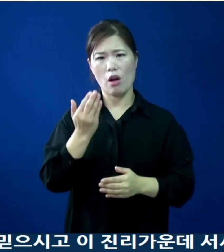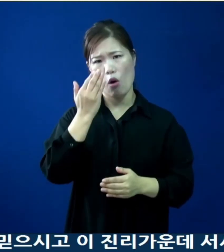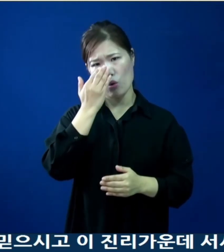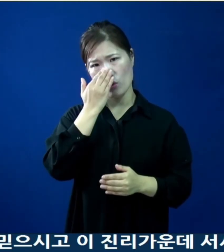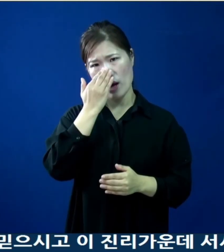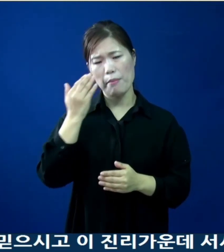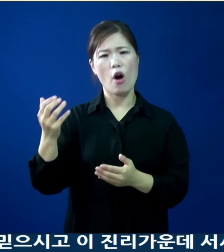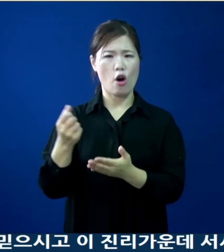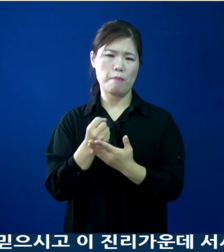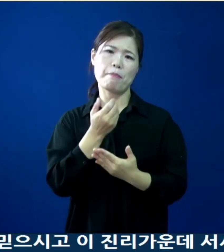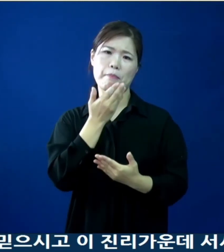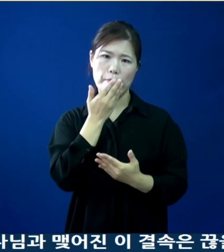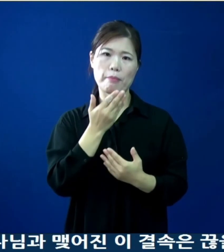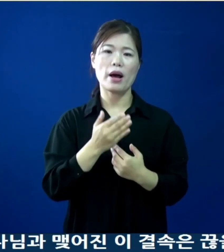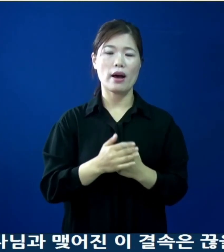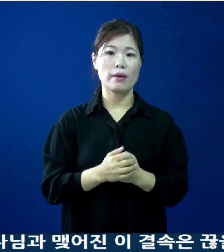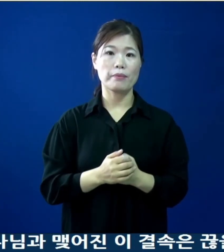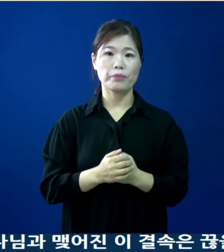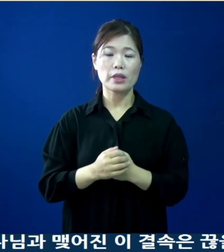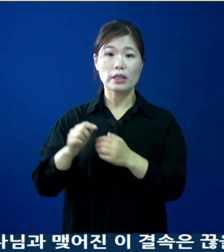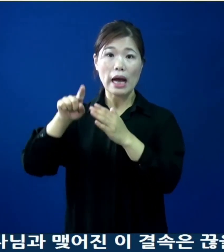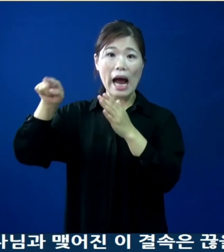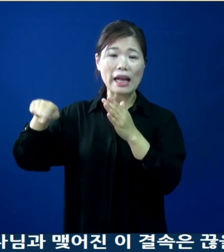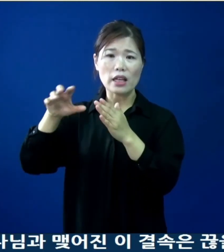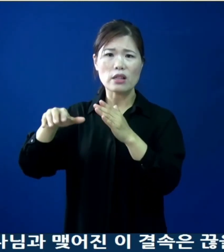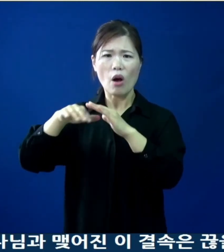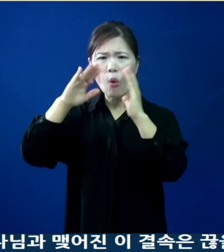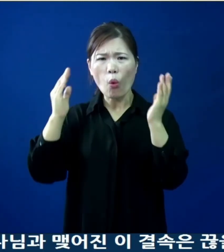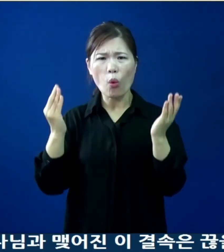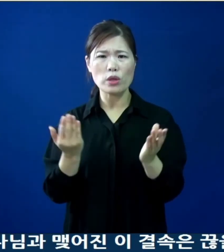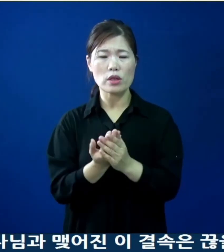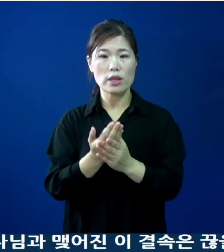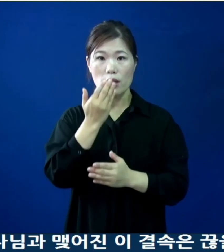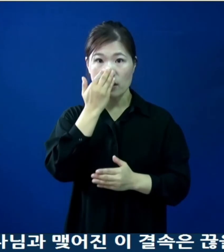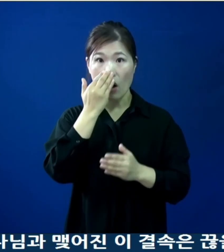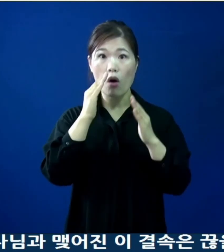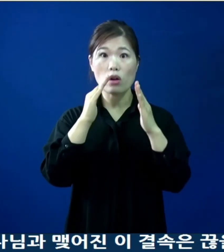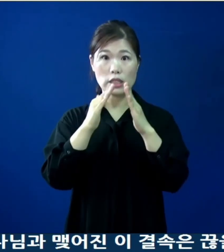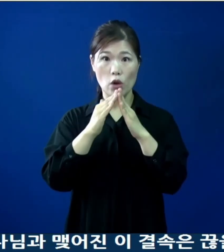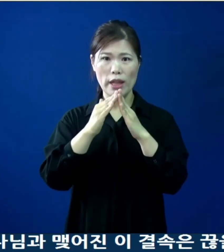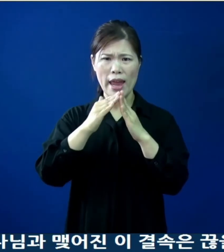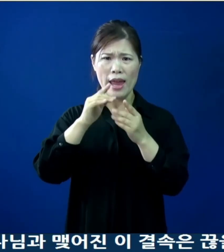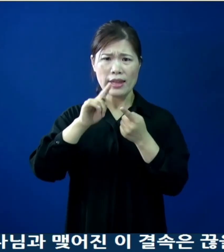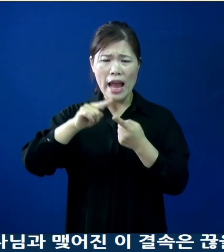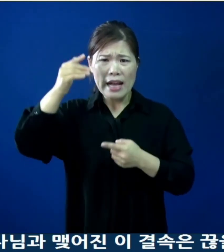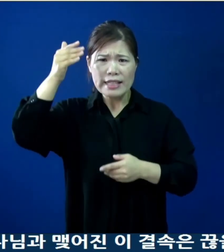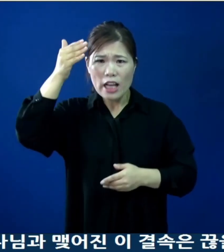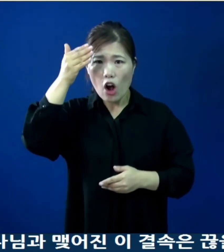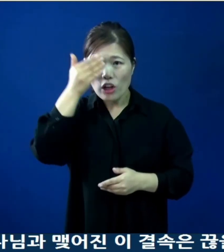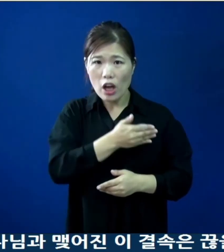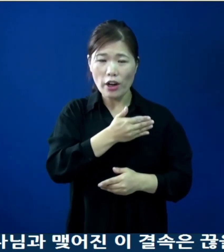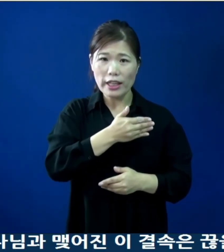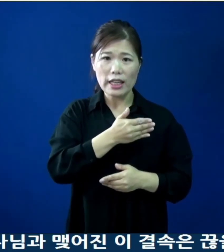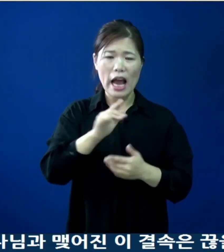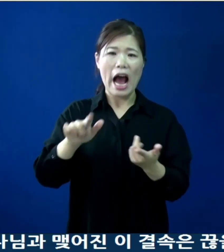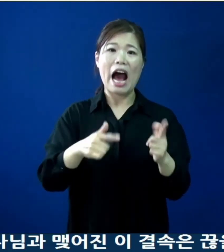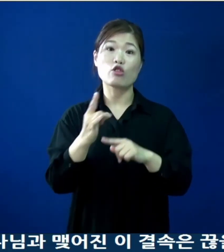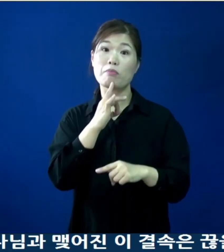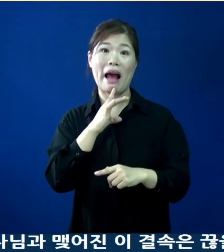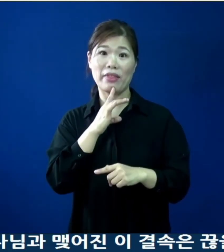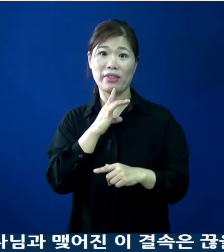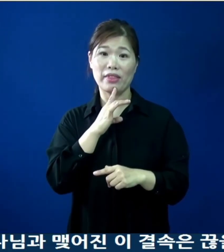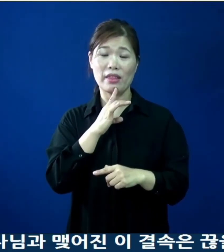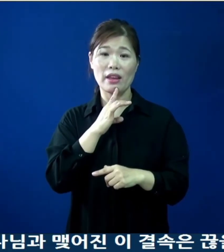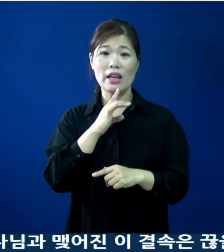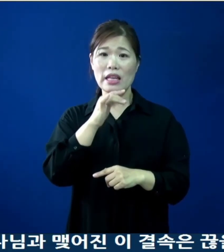얻을 수 있는 겁니다. 그 안에서 온전히 성전 청결이 그날 하루만